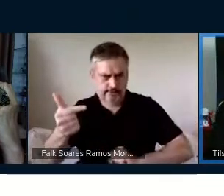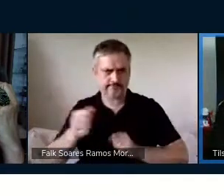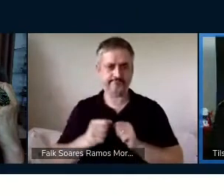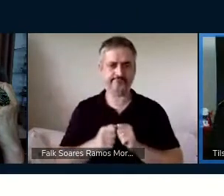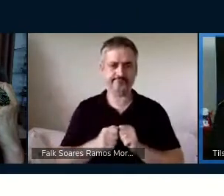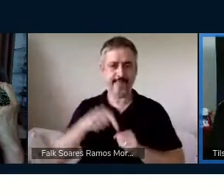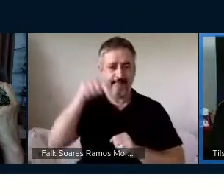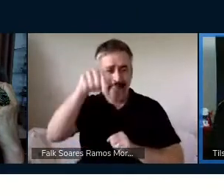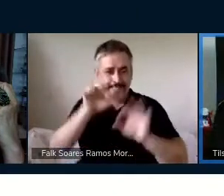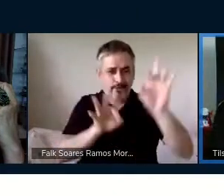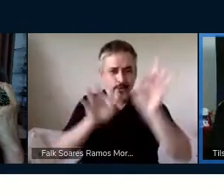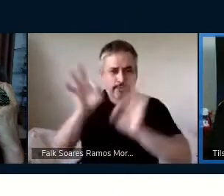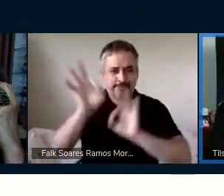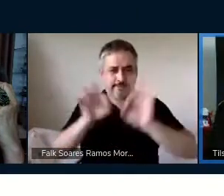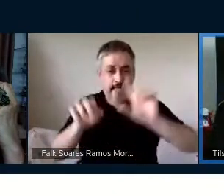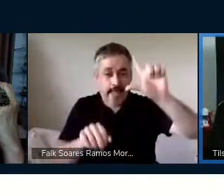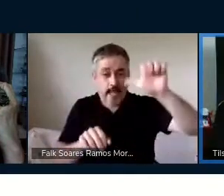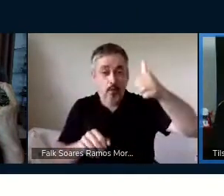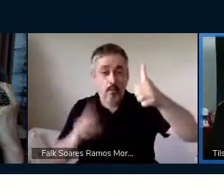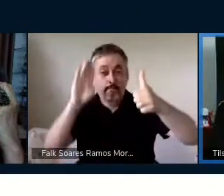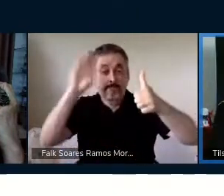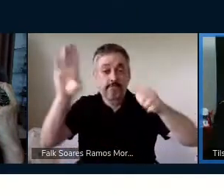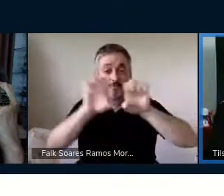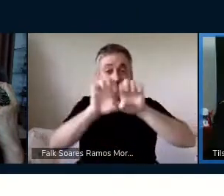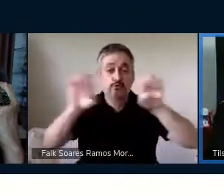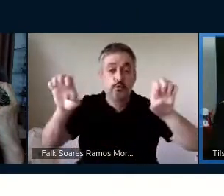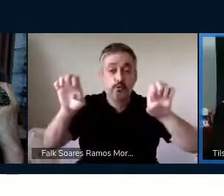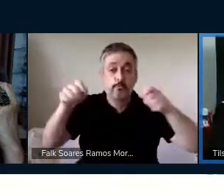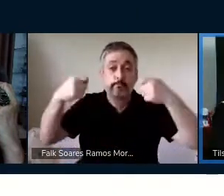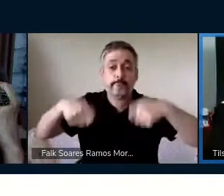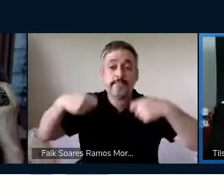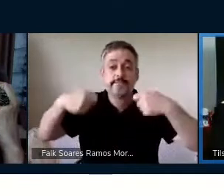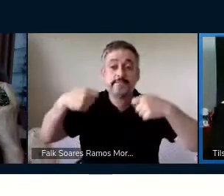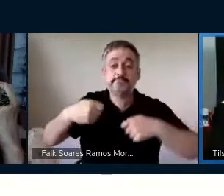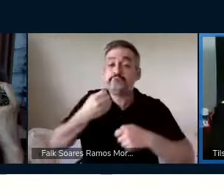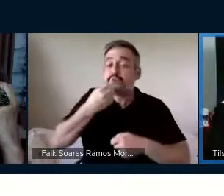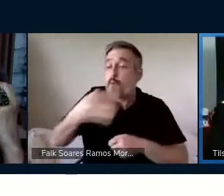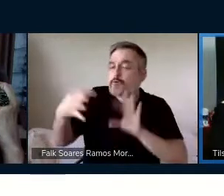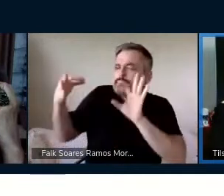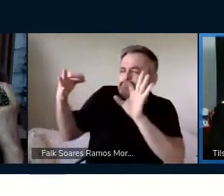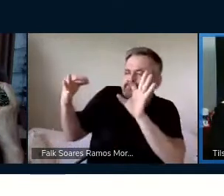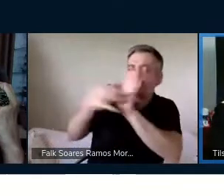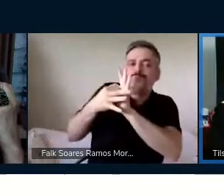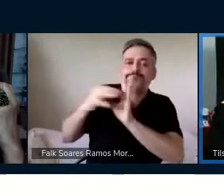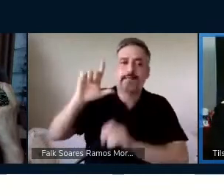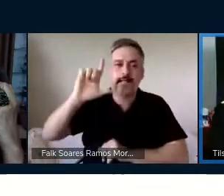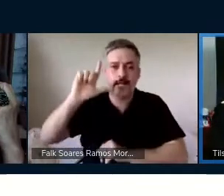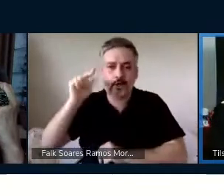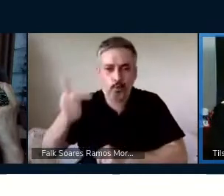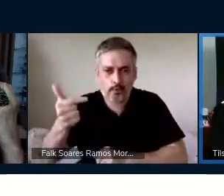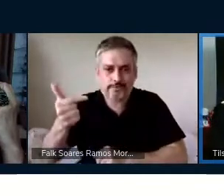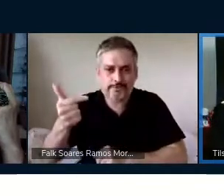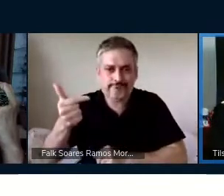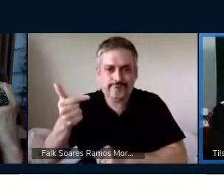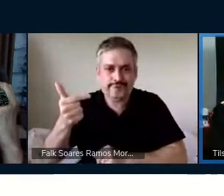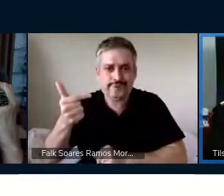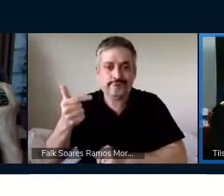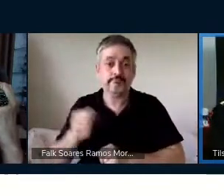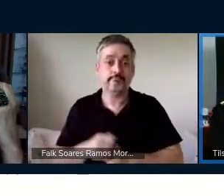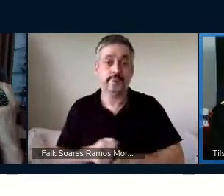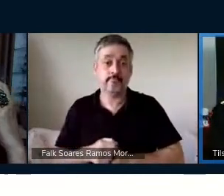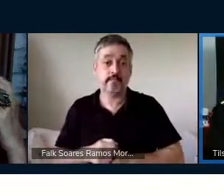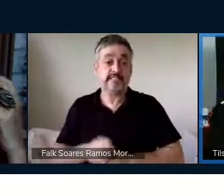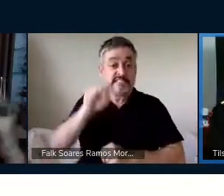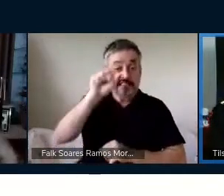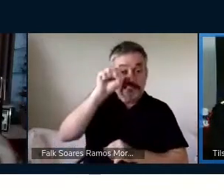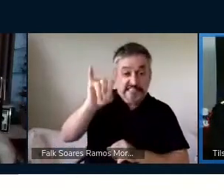a importância da L1 para a aquisição da L2, a organização de uma L1 estruturada é